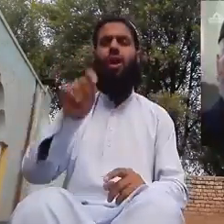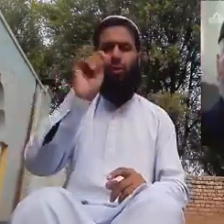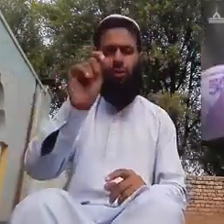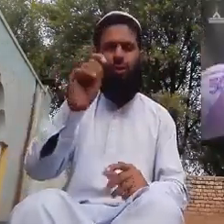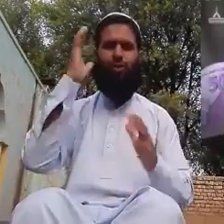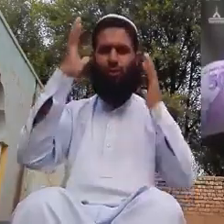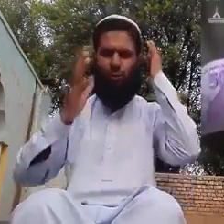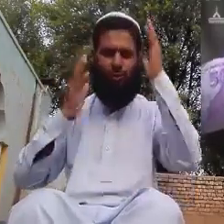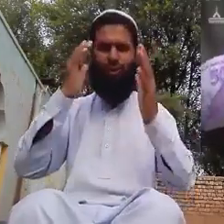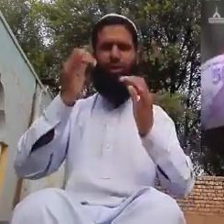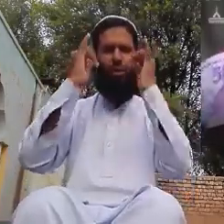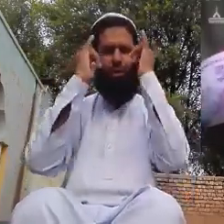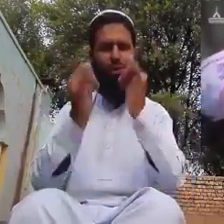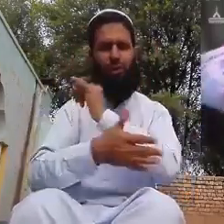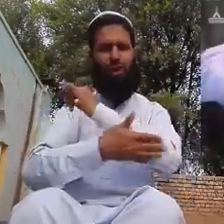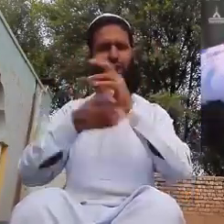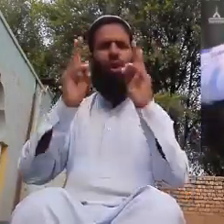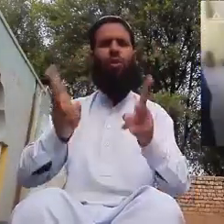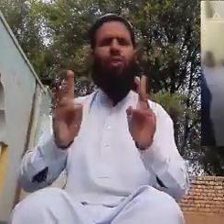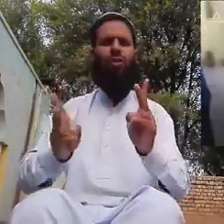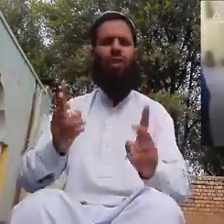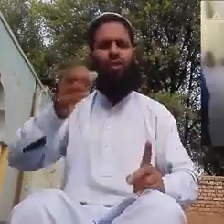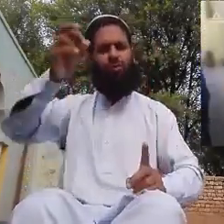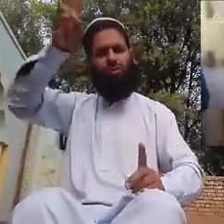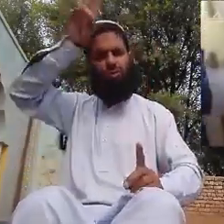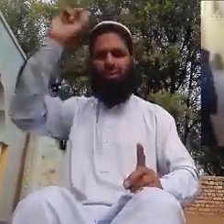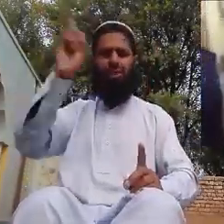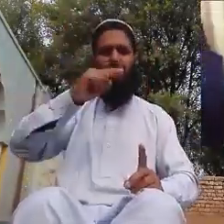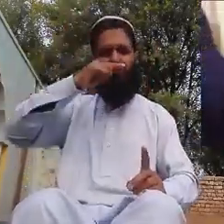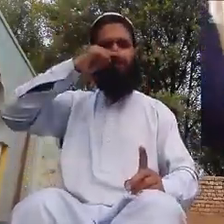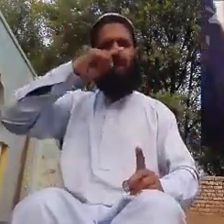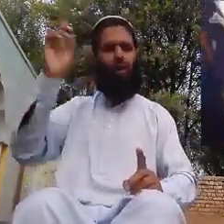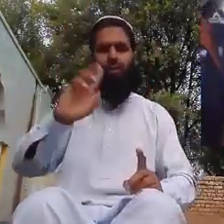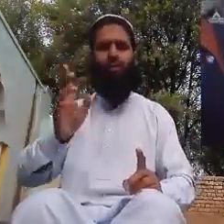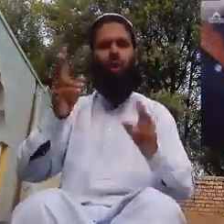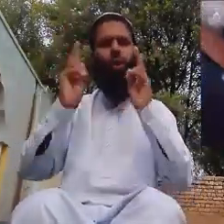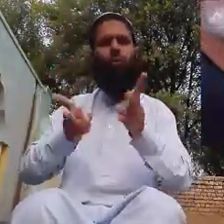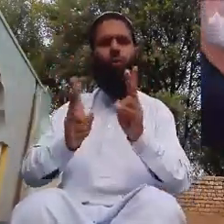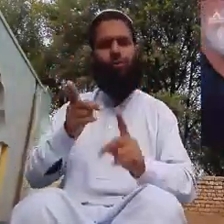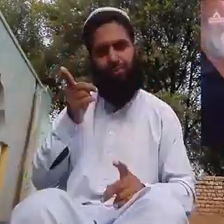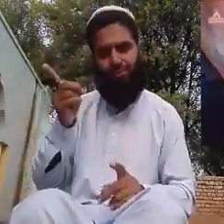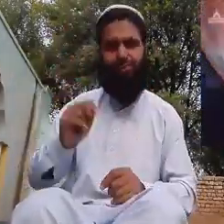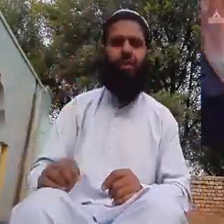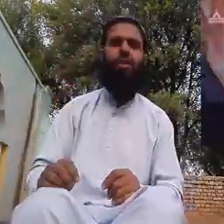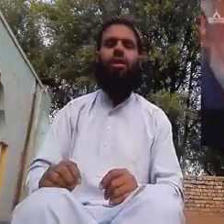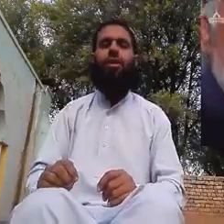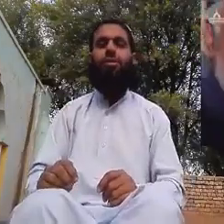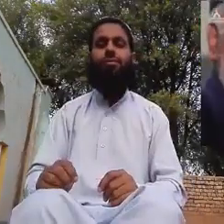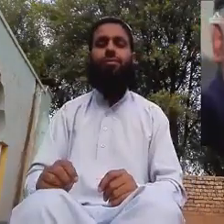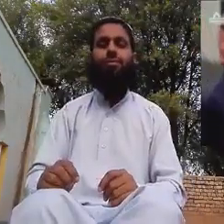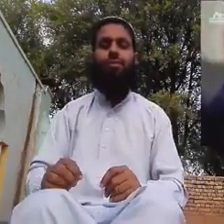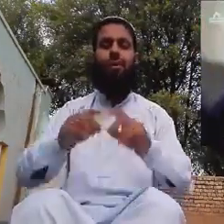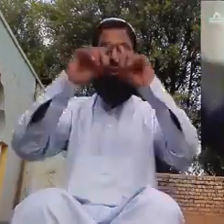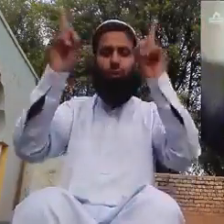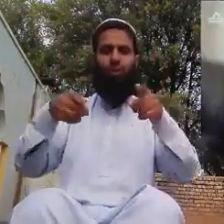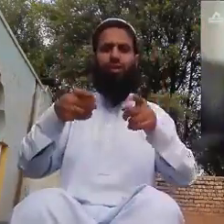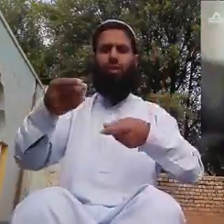है? बीवी ने कहा, 50 रुपए हैं। शोहर ने कहा, वो 50 रुपए मुझे दे दो और एक थैला भी दे दो। शोहर